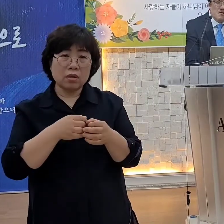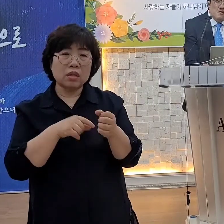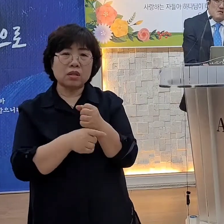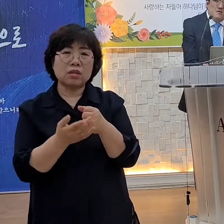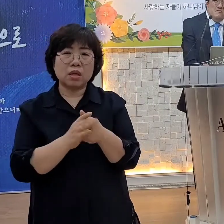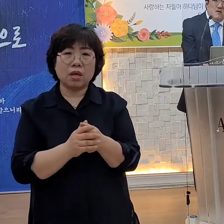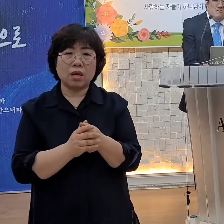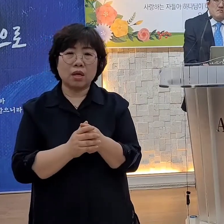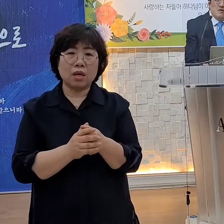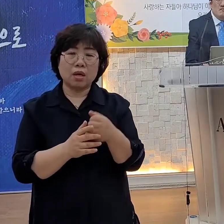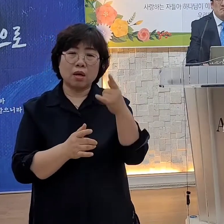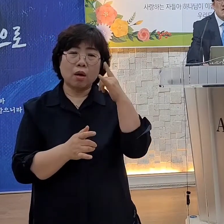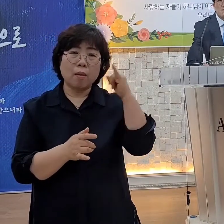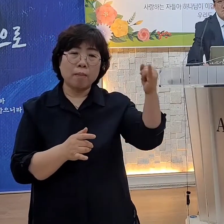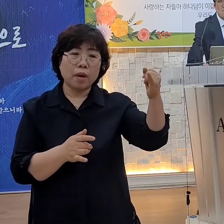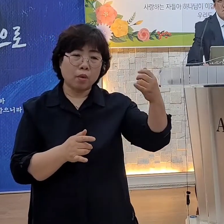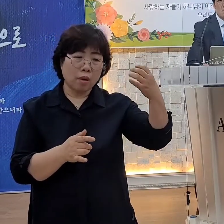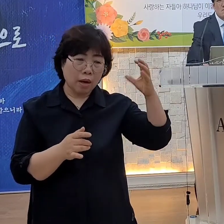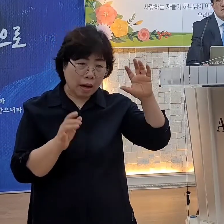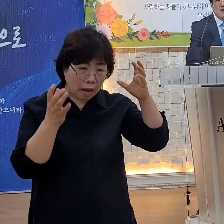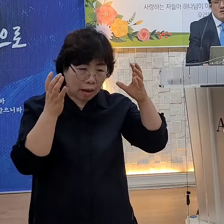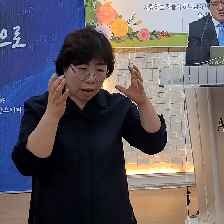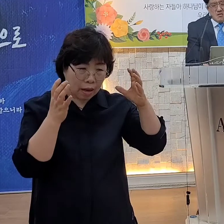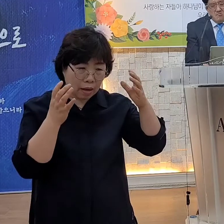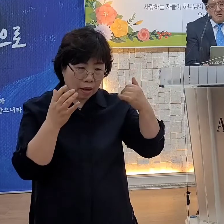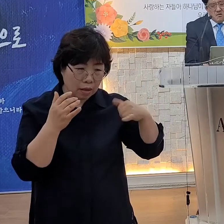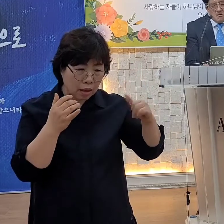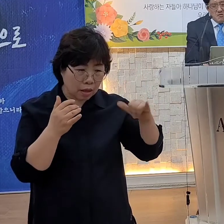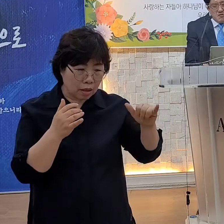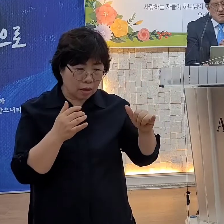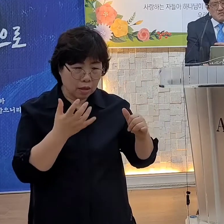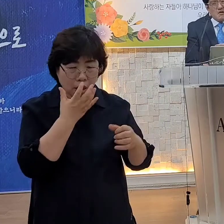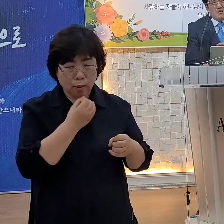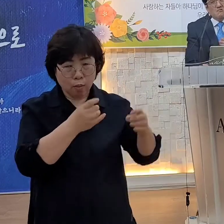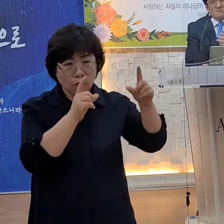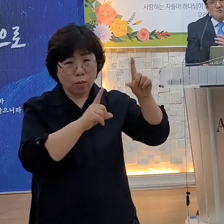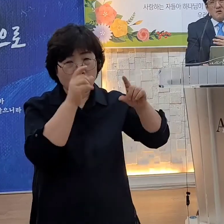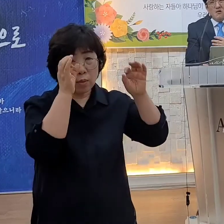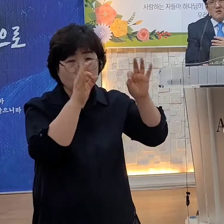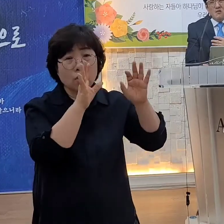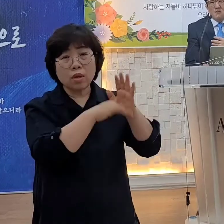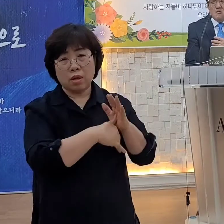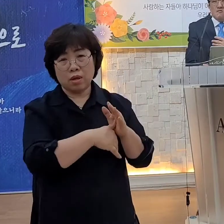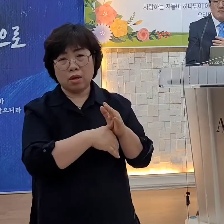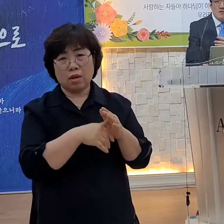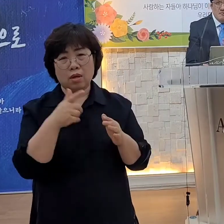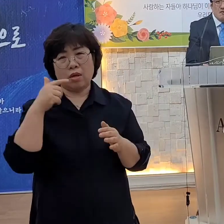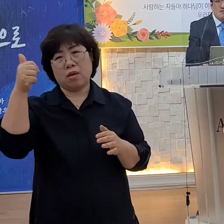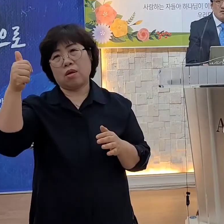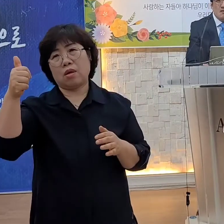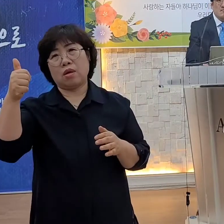아이들이 엄마하고 이제 행복하게 웃고 이렇게 하는 것을 보면서 자기도 모르게 송강호 씨가 표현하고자 하는 게